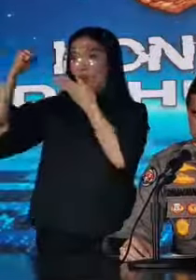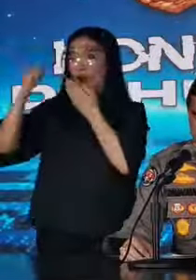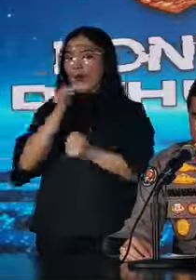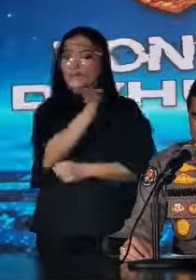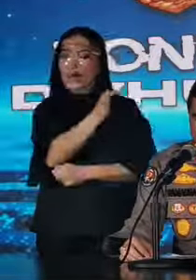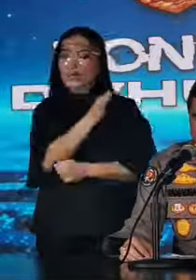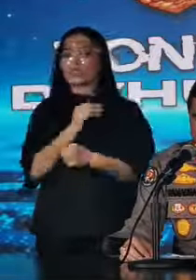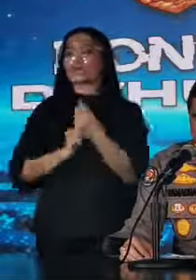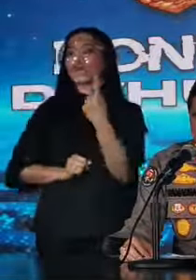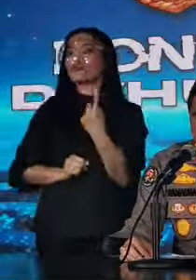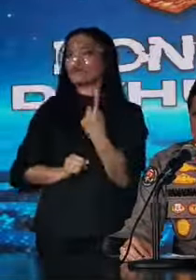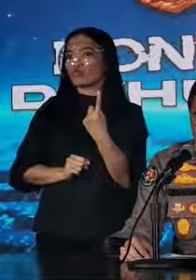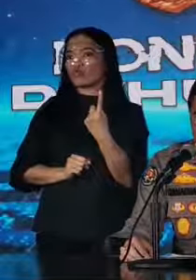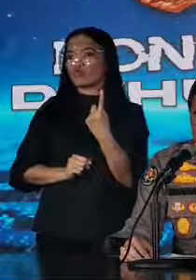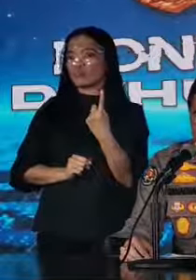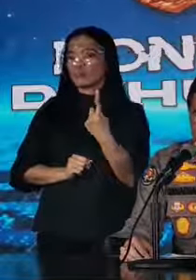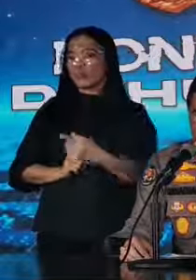1 kegiatan.